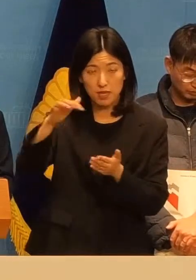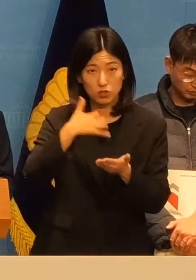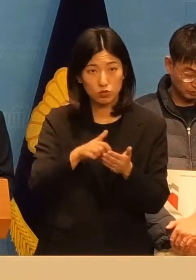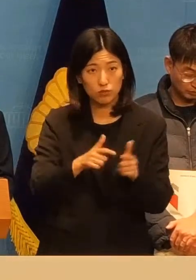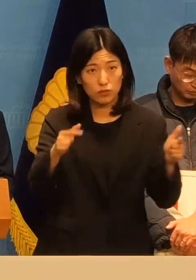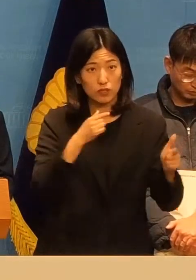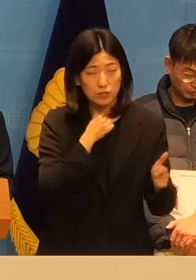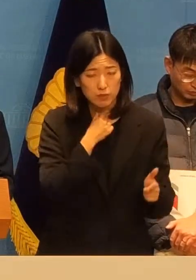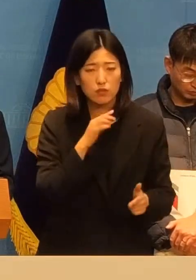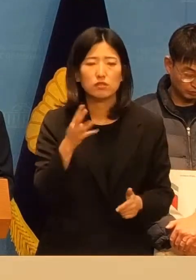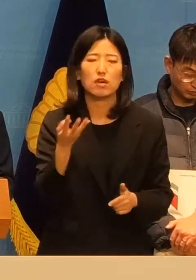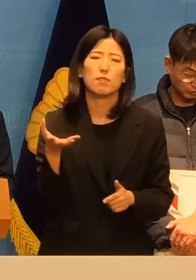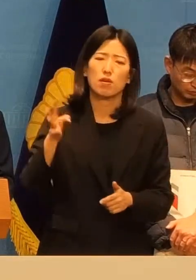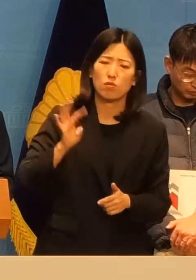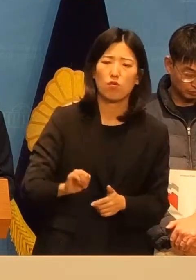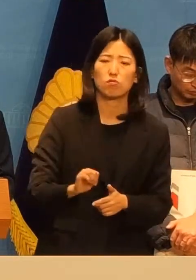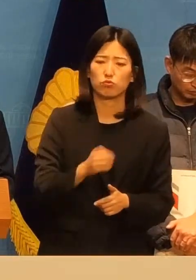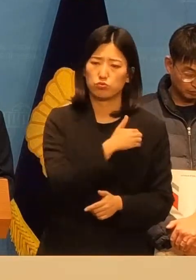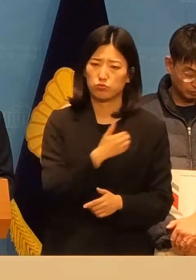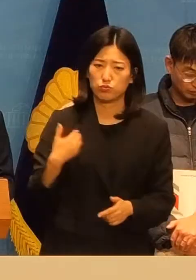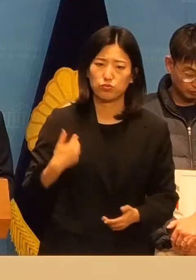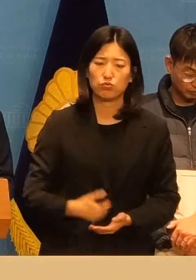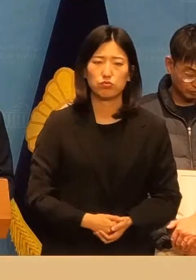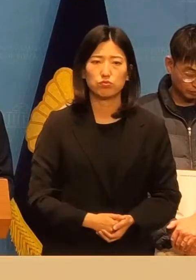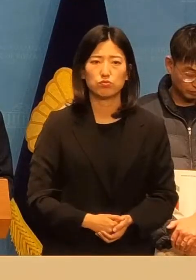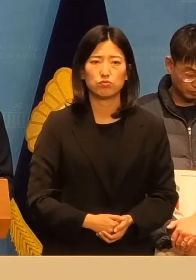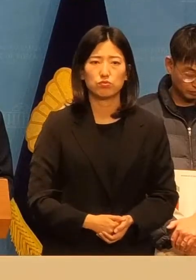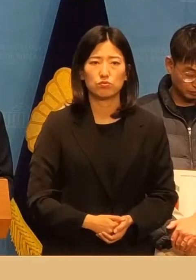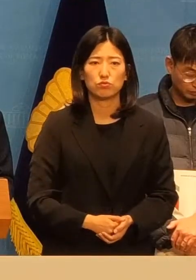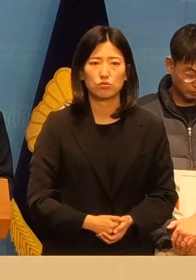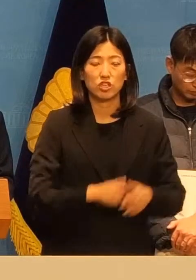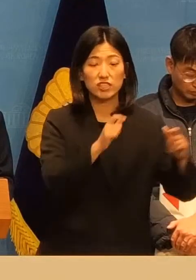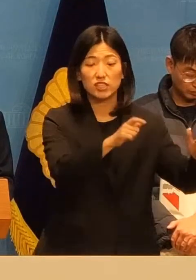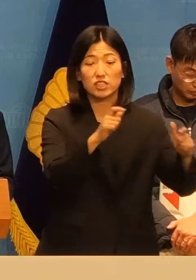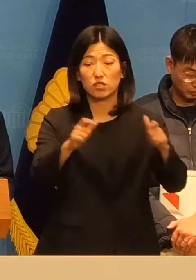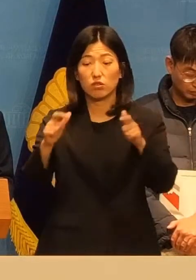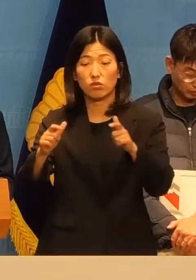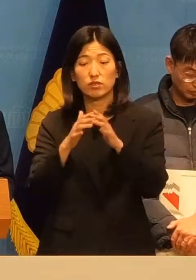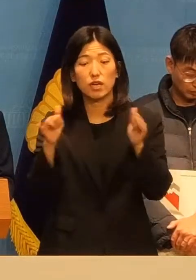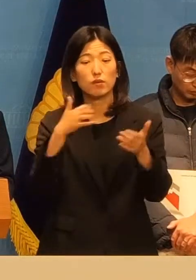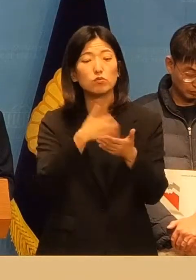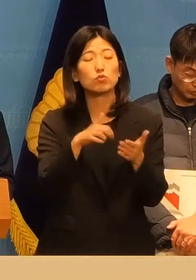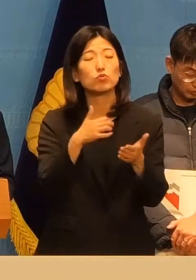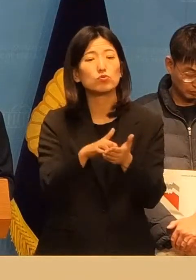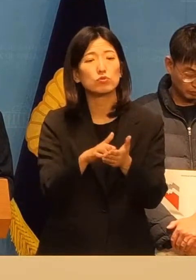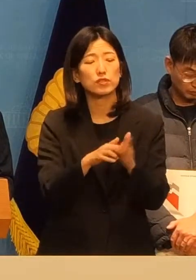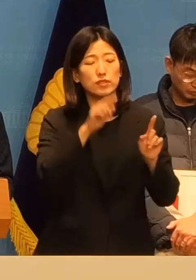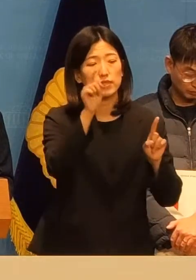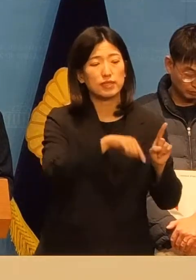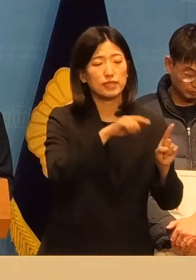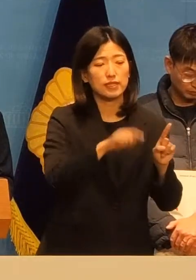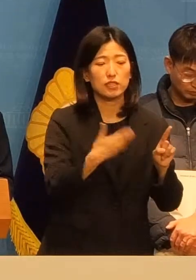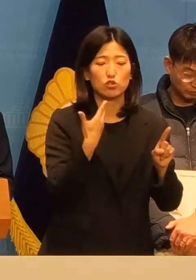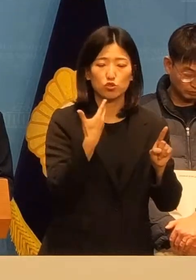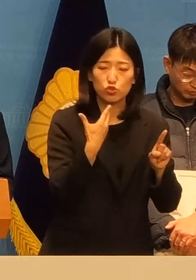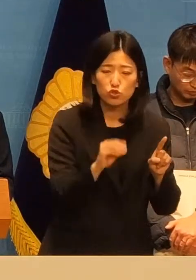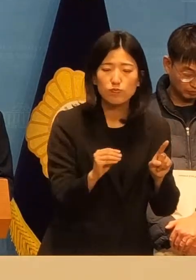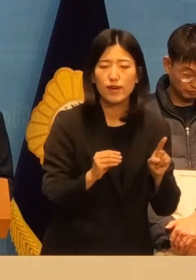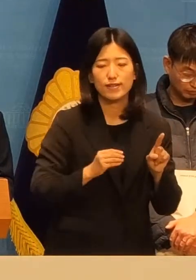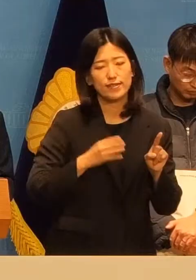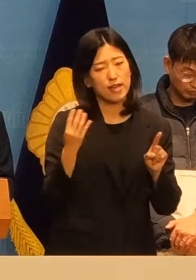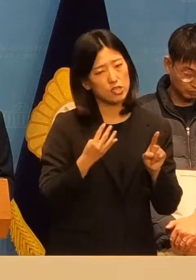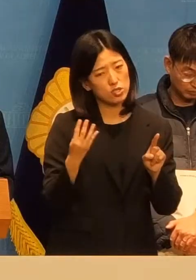42만 4,350명 양주 동두천 연천 인구로 나누면 1인당 9만